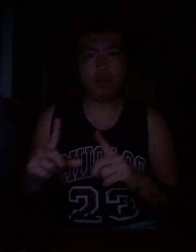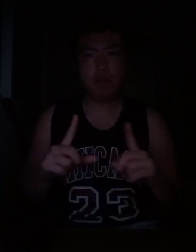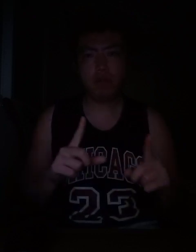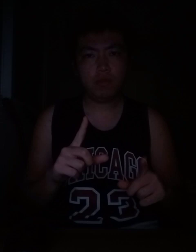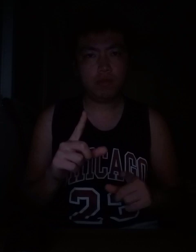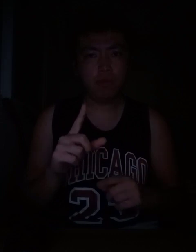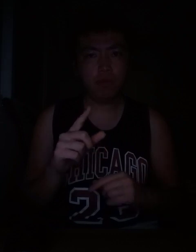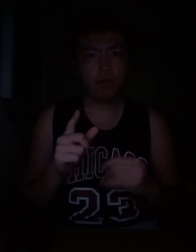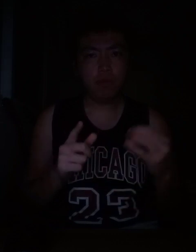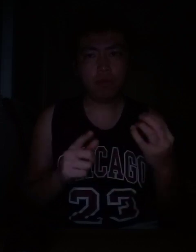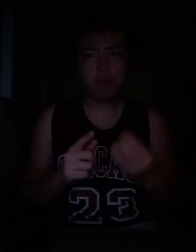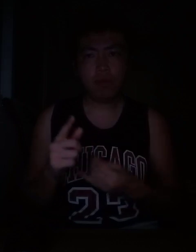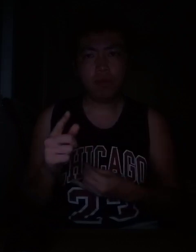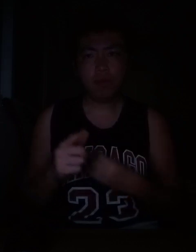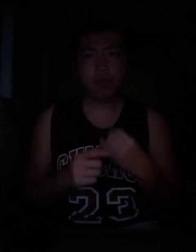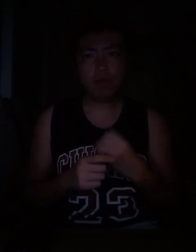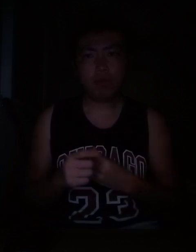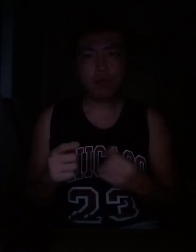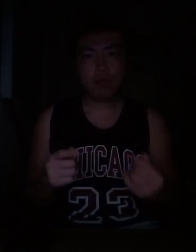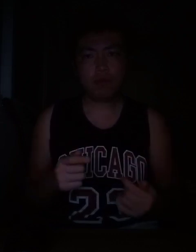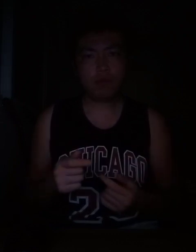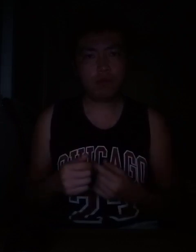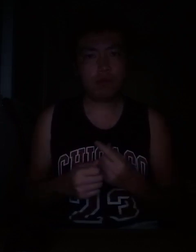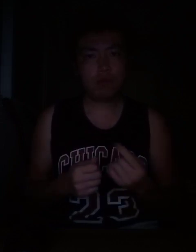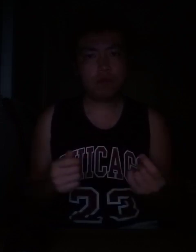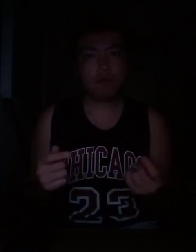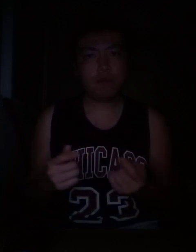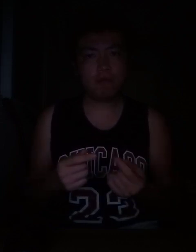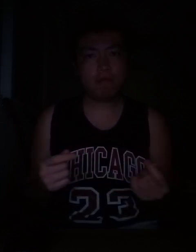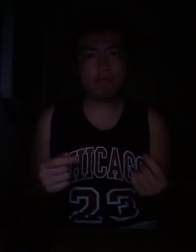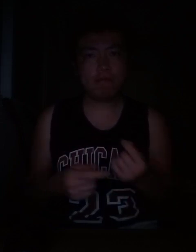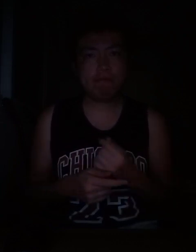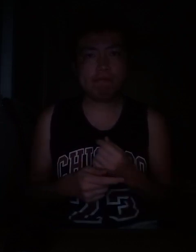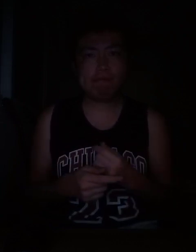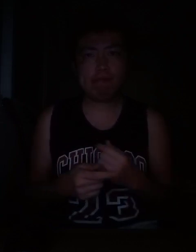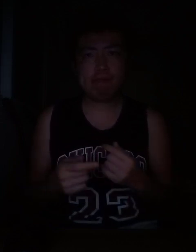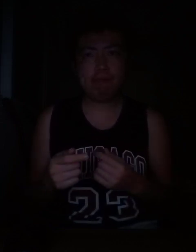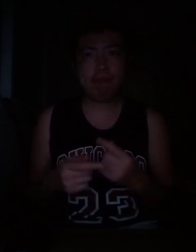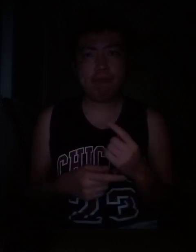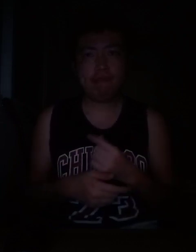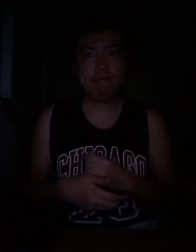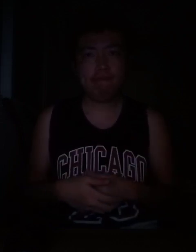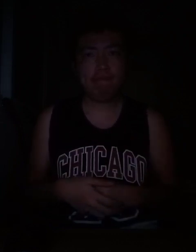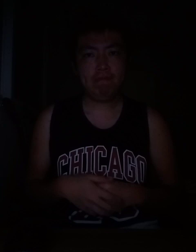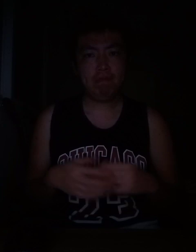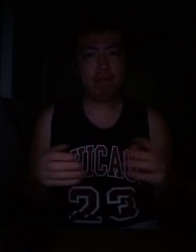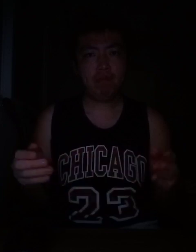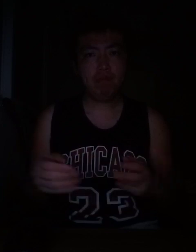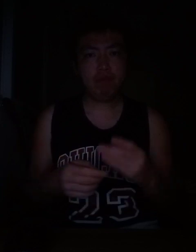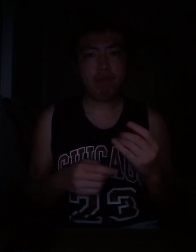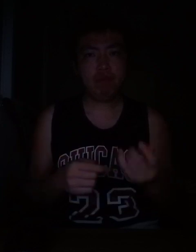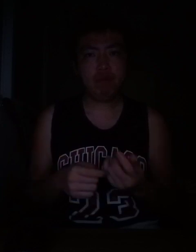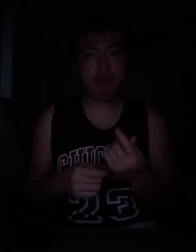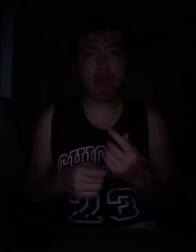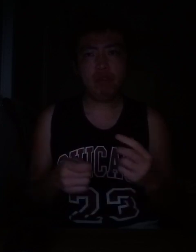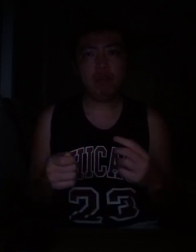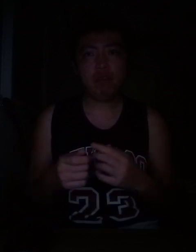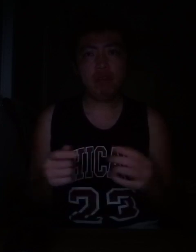보니까 생가터를 찾게 됐습니다. 그래서 여기에 조그마나마 저희들의 마음을 담아서 표지석을 하게 돼서